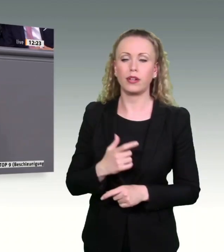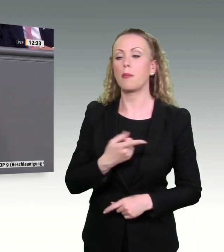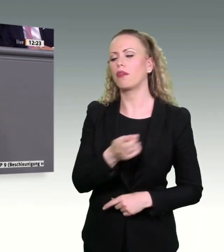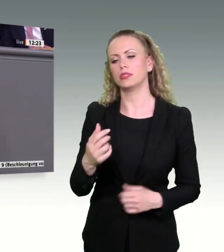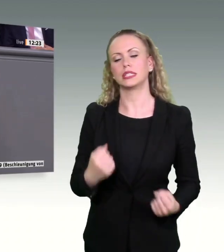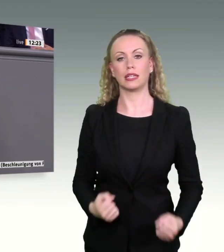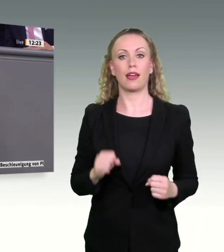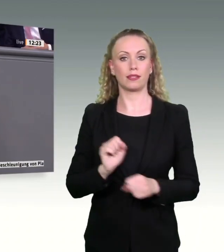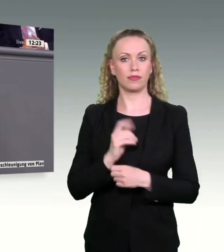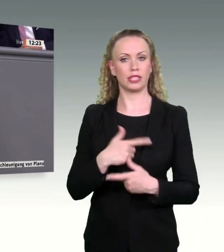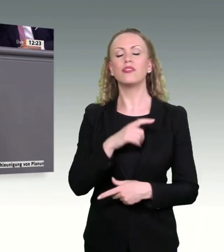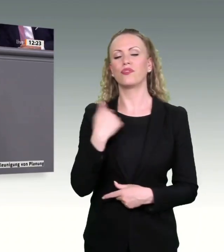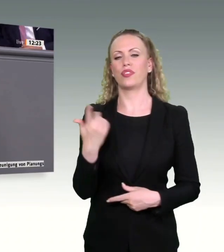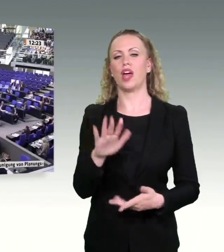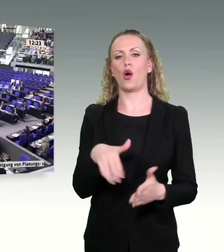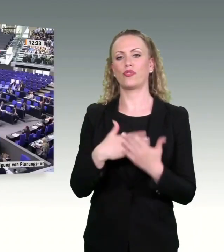an.